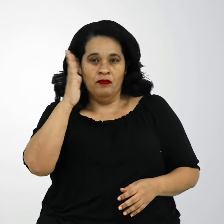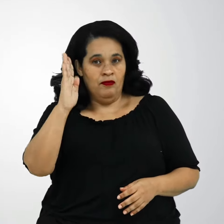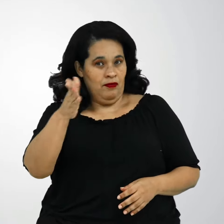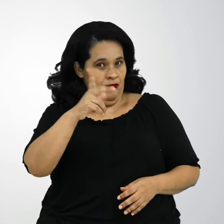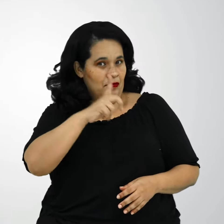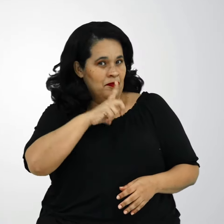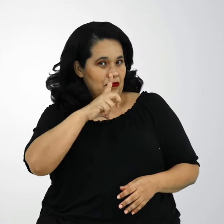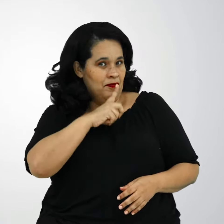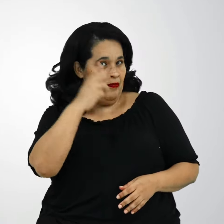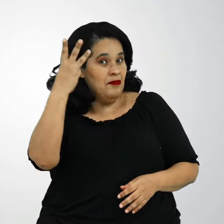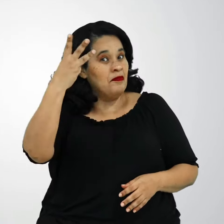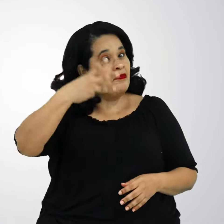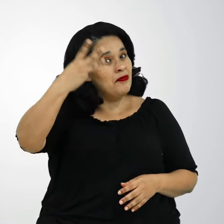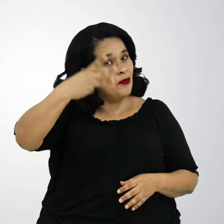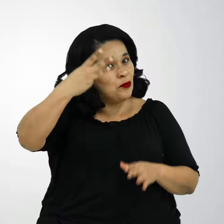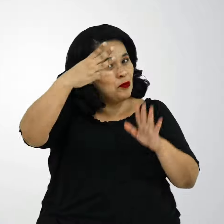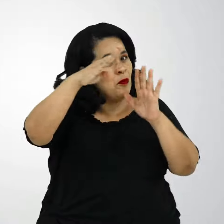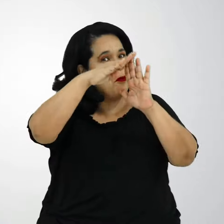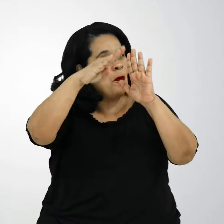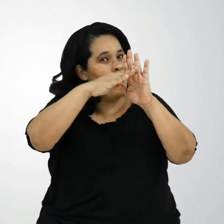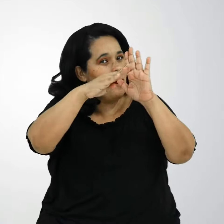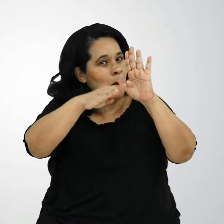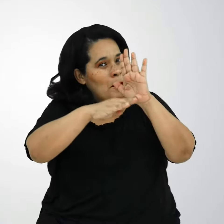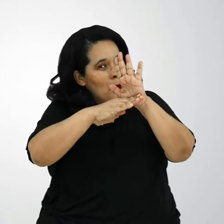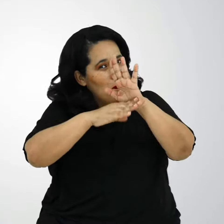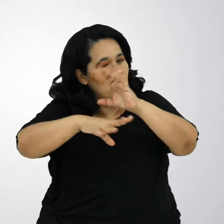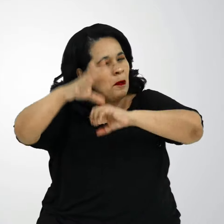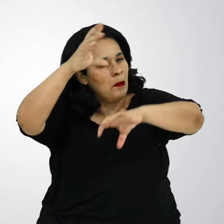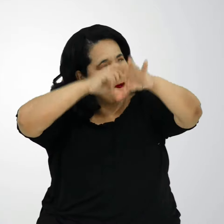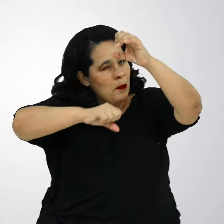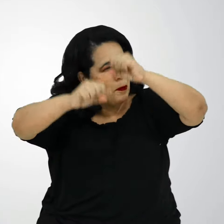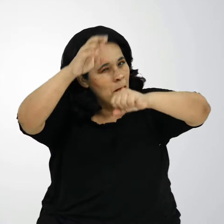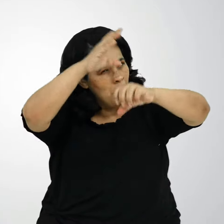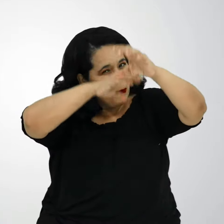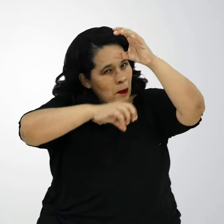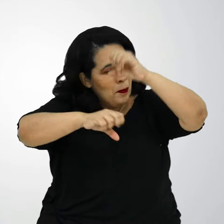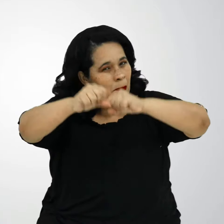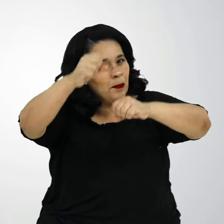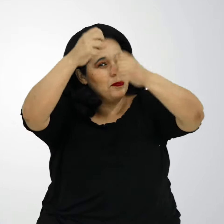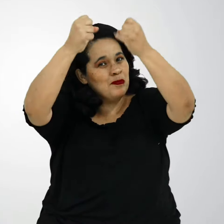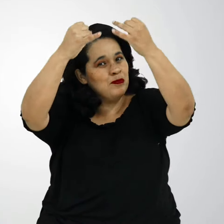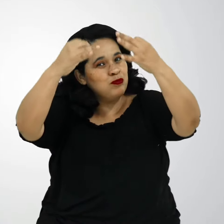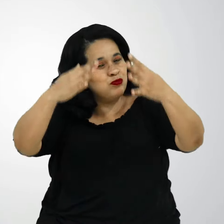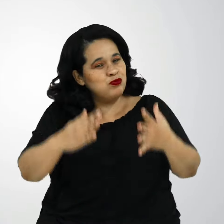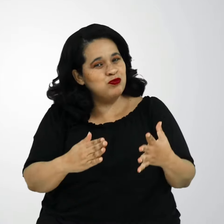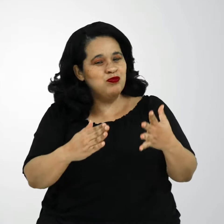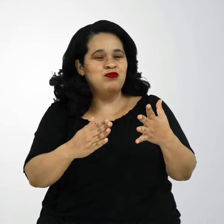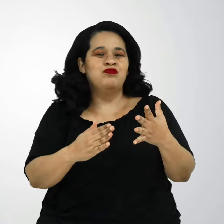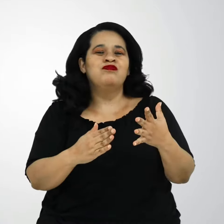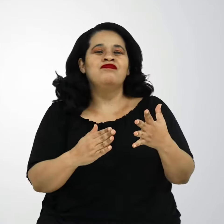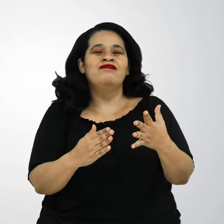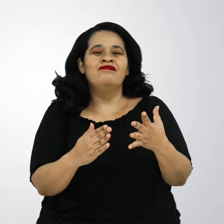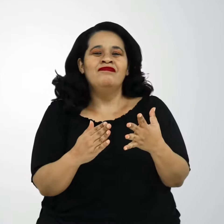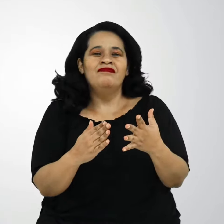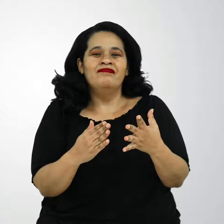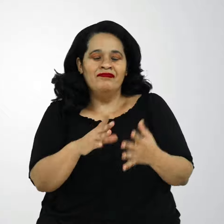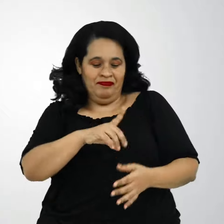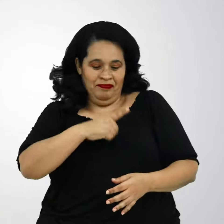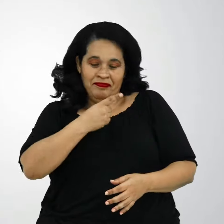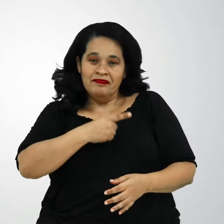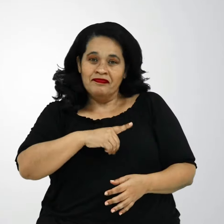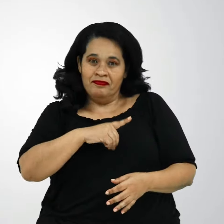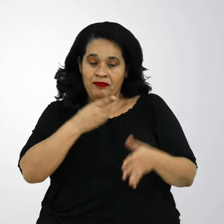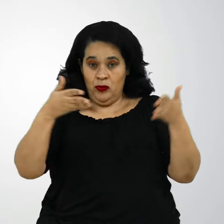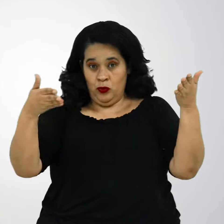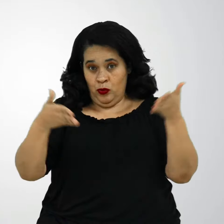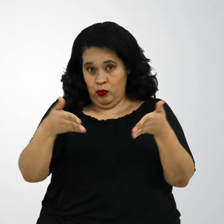3 programas examinando as profecias do capítulo 2, do capítulo 7 e também do capítulo 8 de Daniel. No